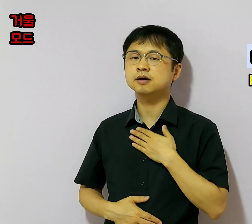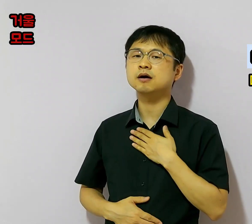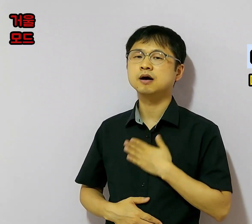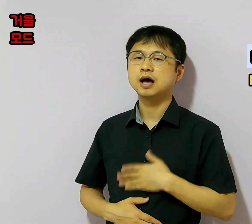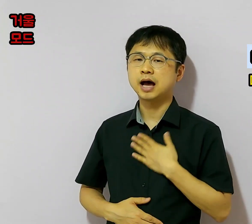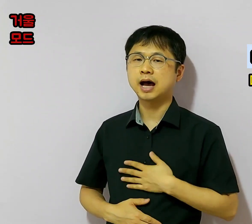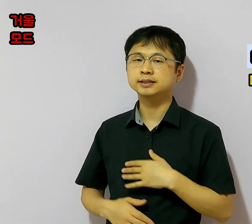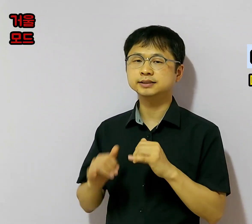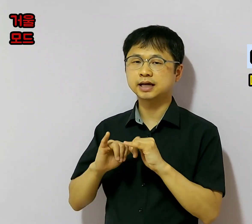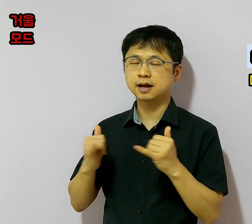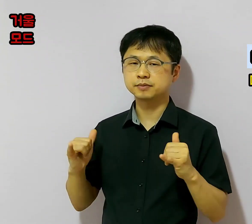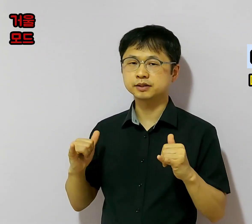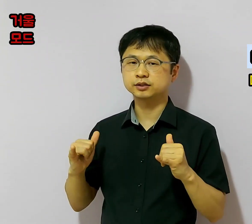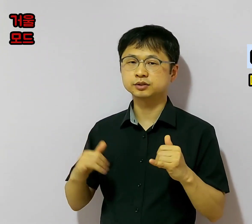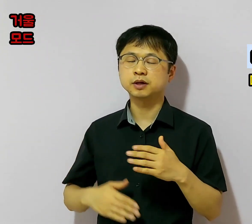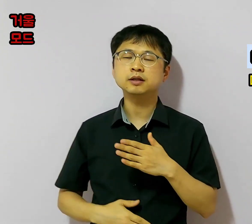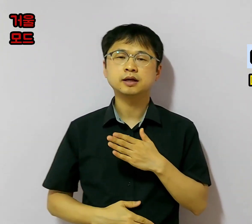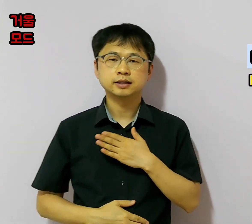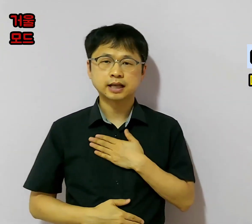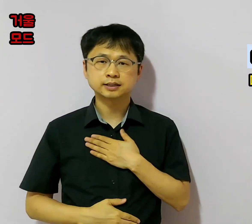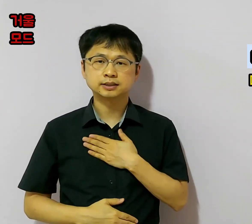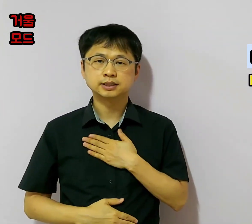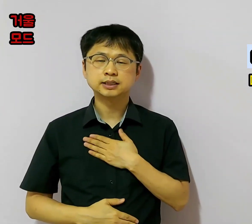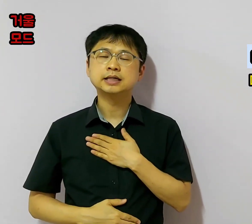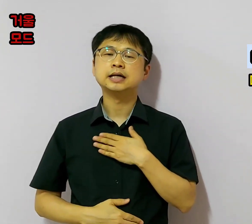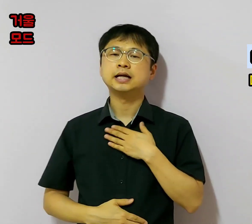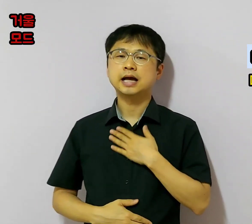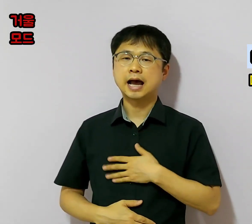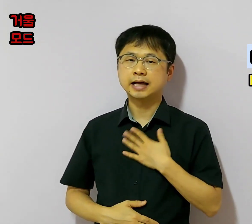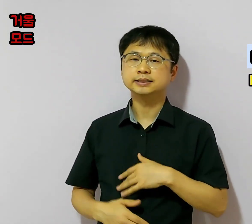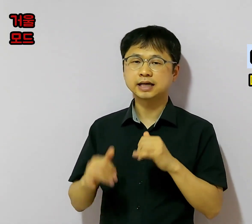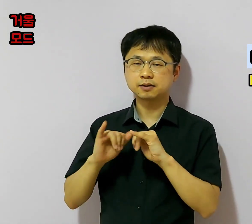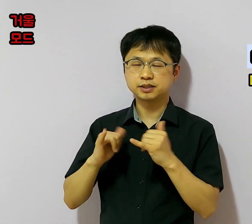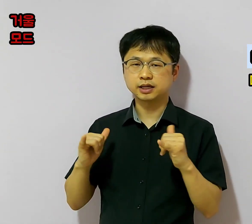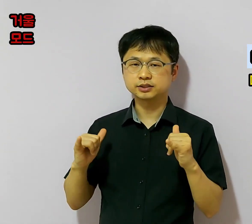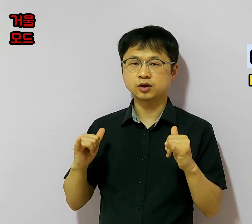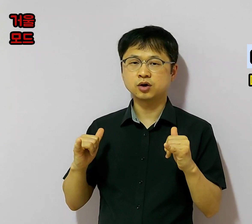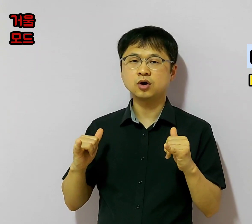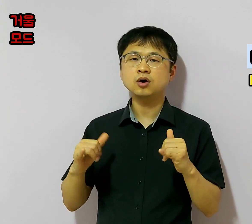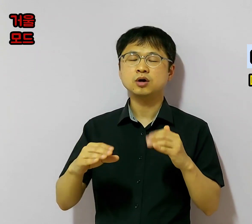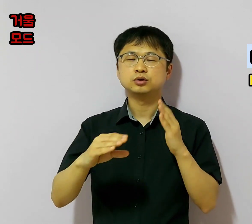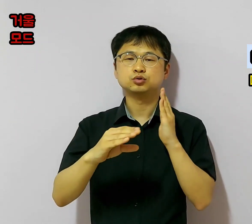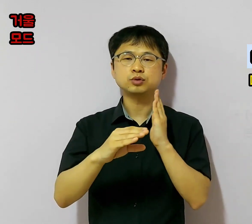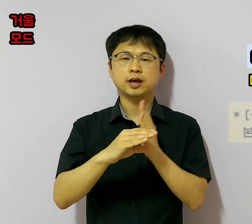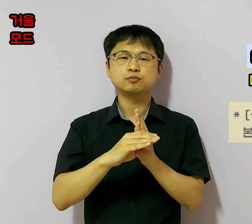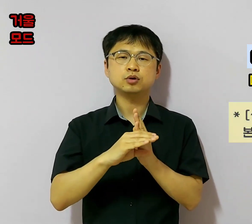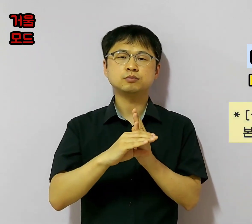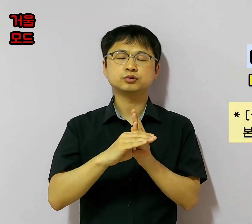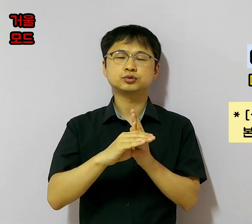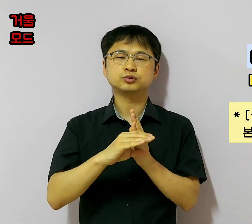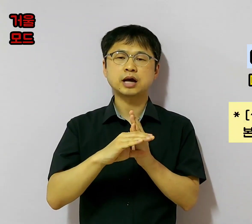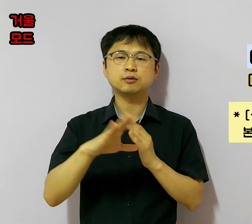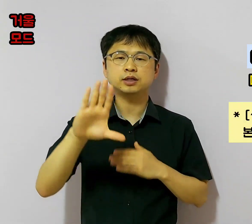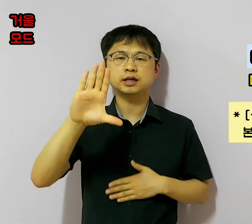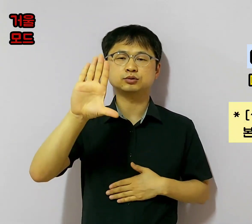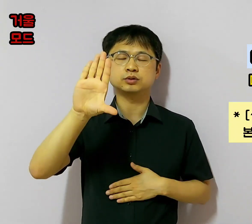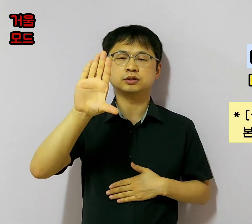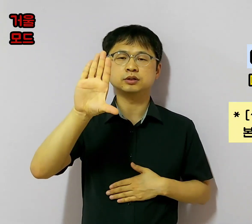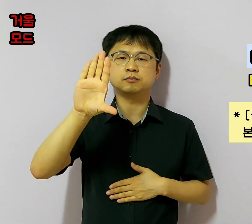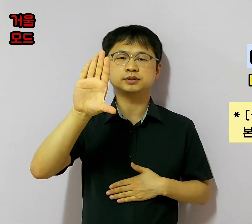바틀면서 아는 사람 이렇게 해주시면 나를 아는 사람이 되겠죠. 중에 중 가운데라는 수어는